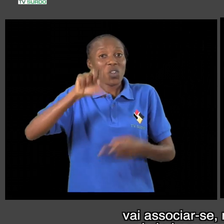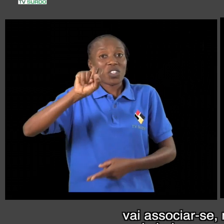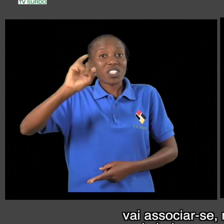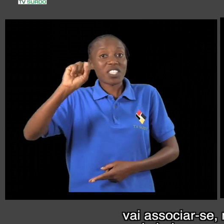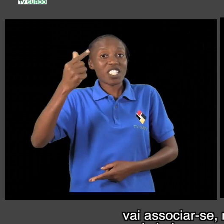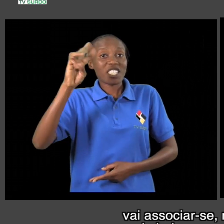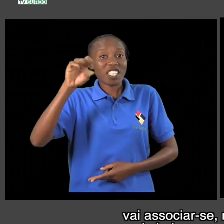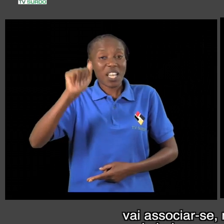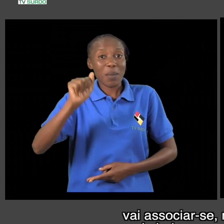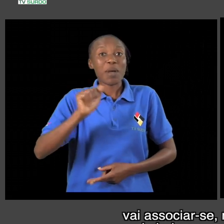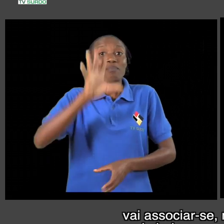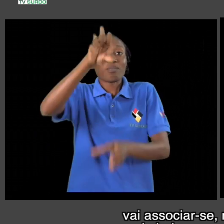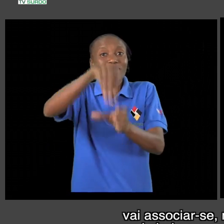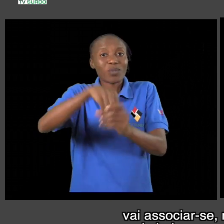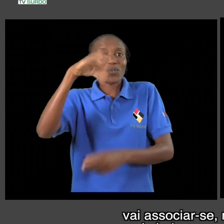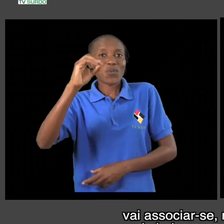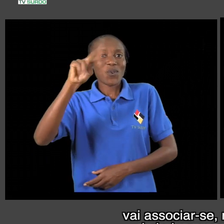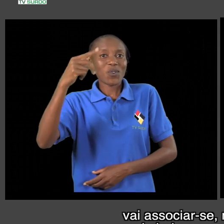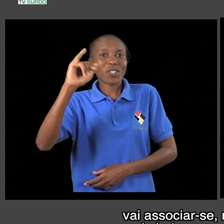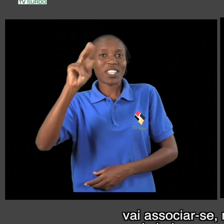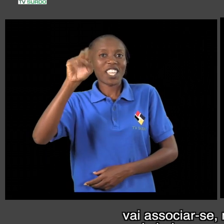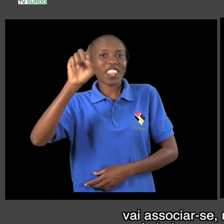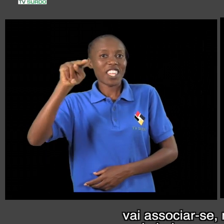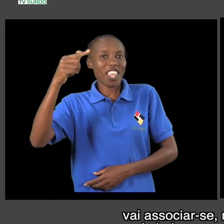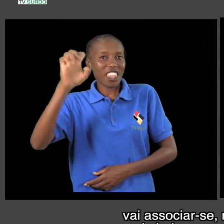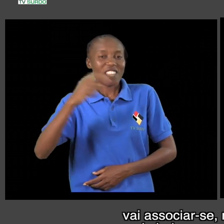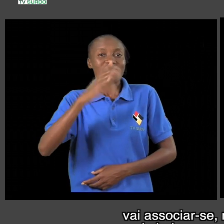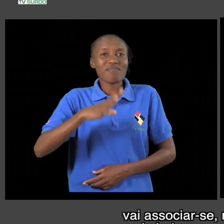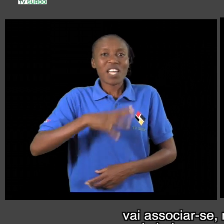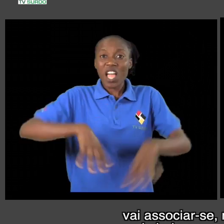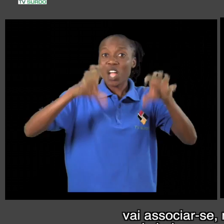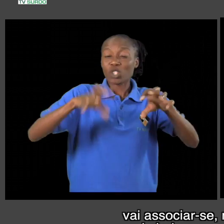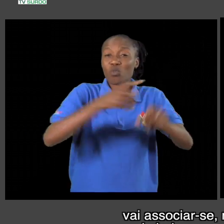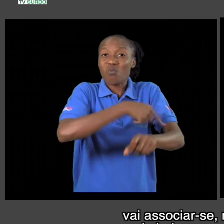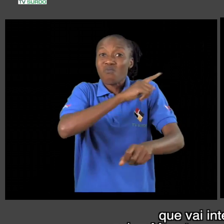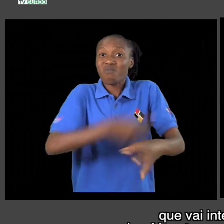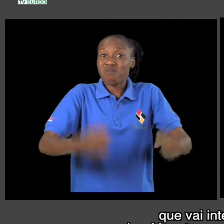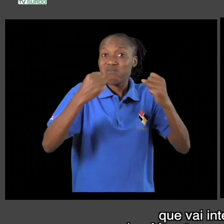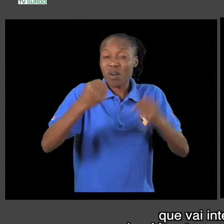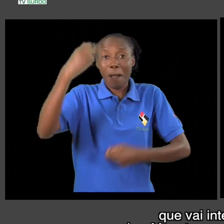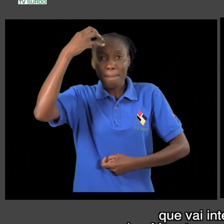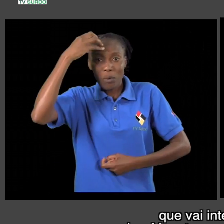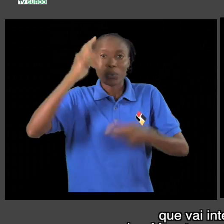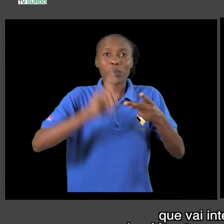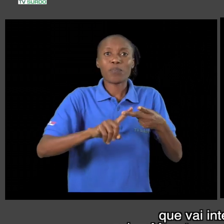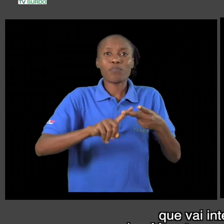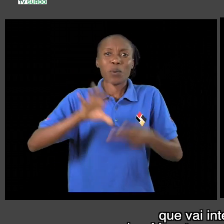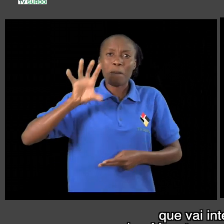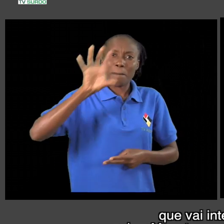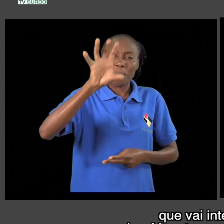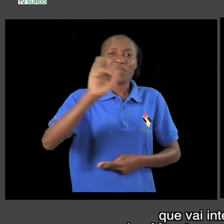mais tarde a um outro sistema de baixa pressão no interior do continente que vai